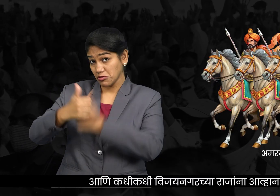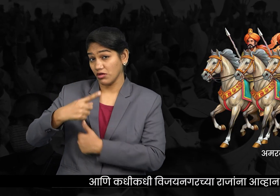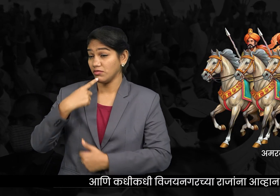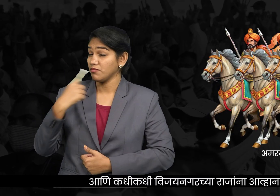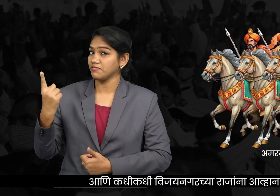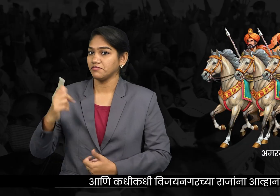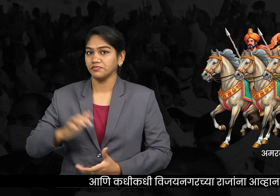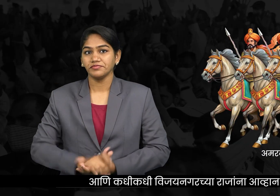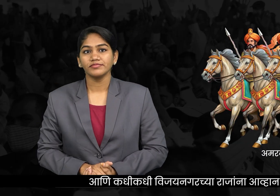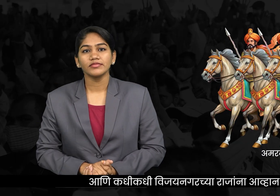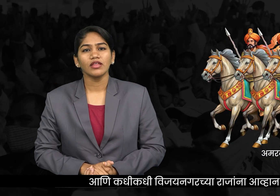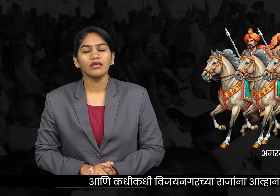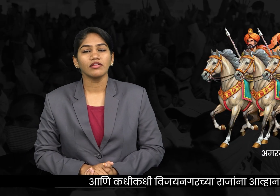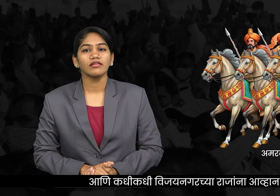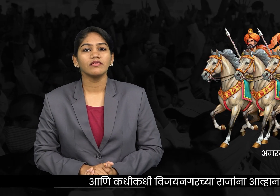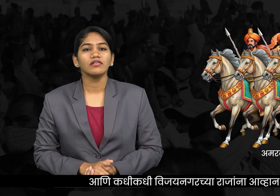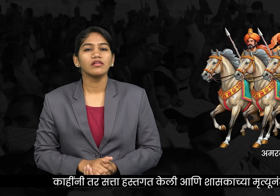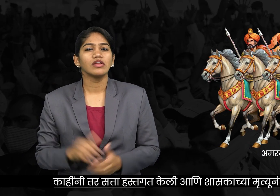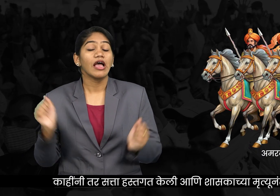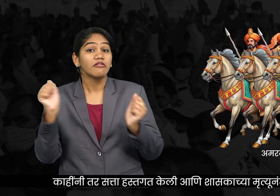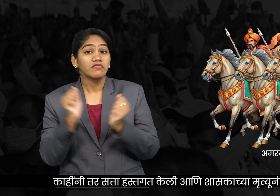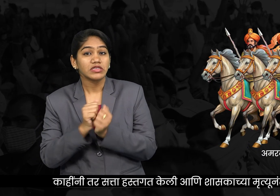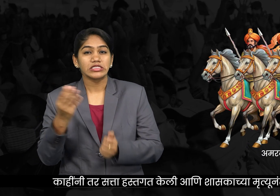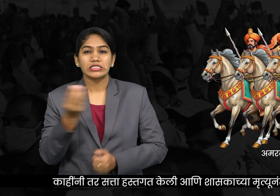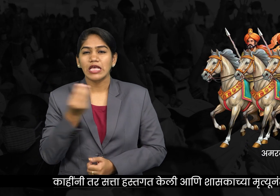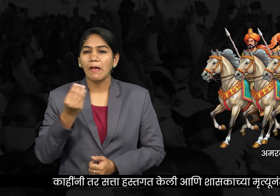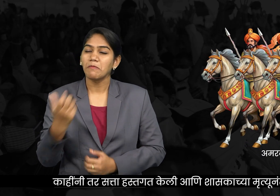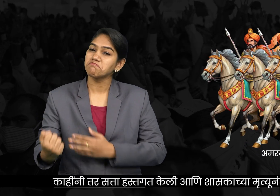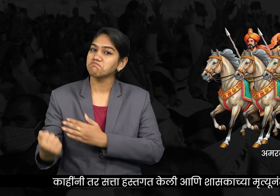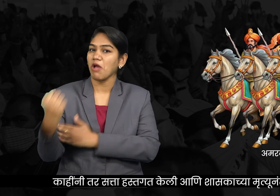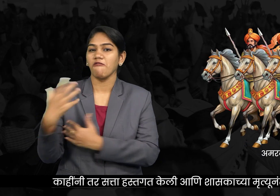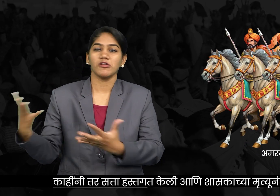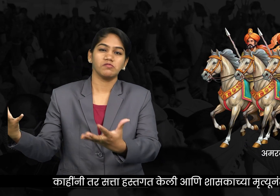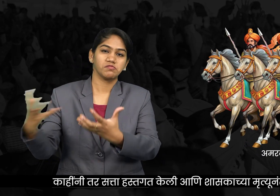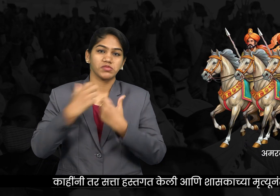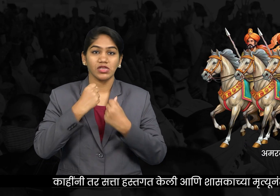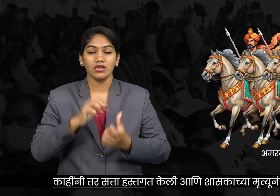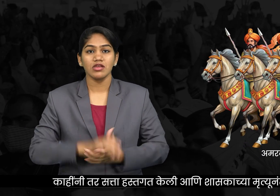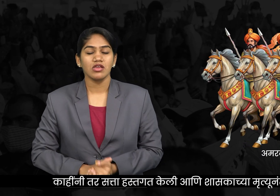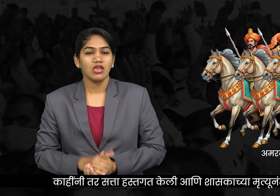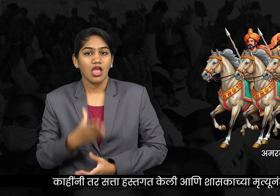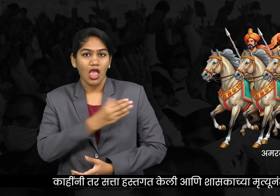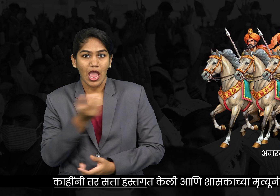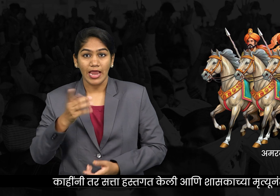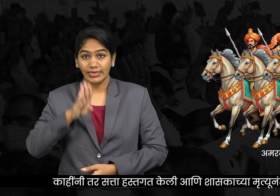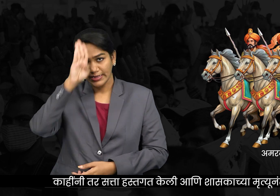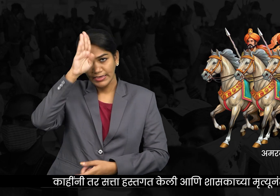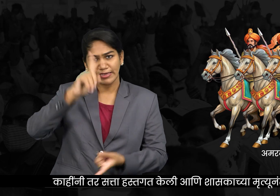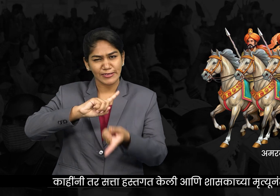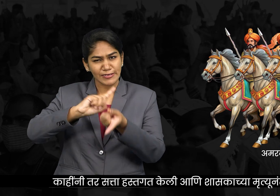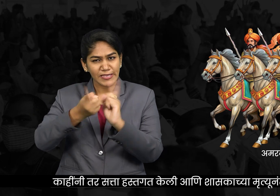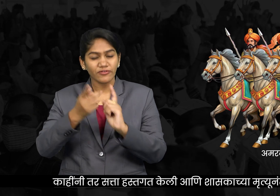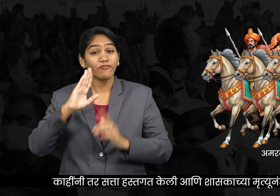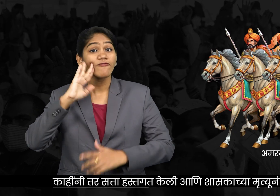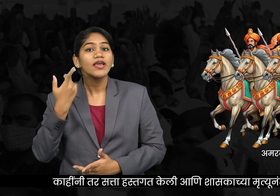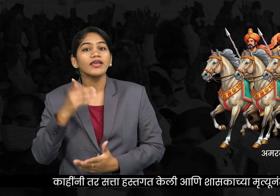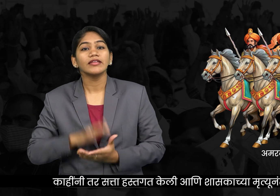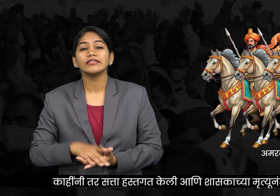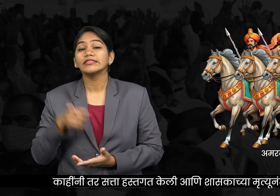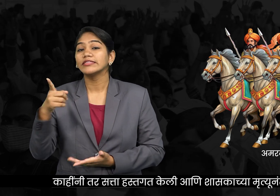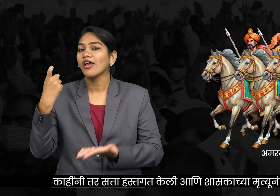विजयनगराच्या राजांना आव्हान दिले. काहींनी तर सत्ता हस्तगत केली आणि